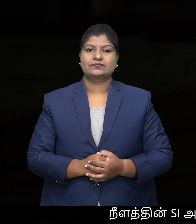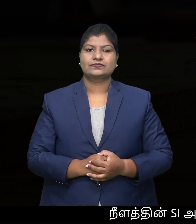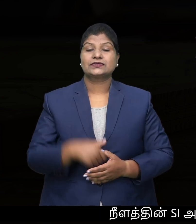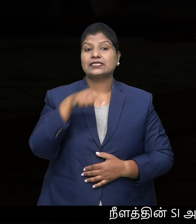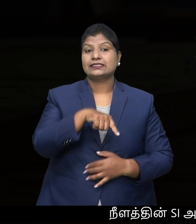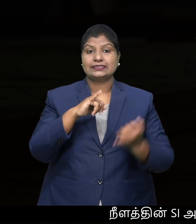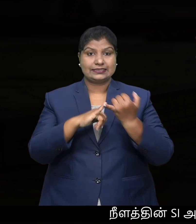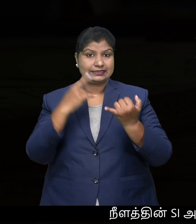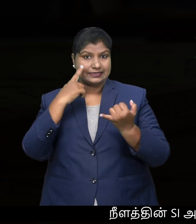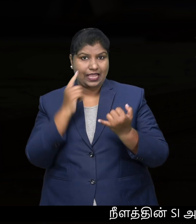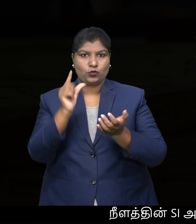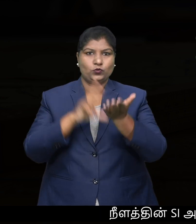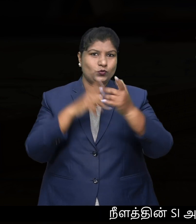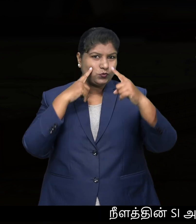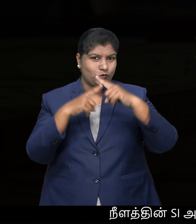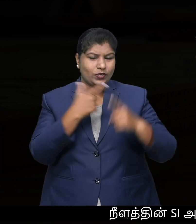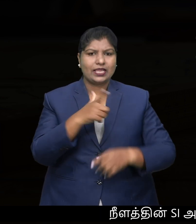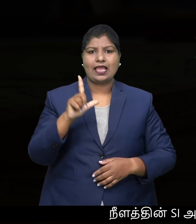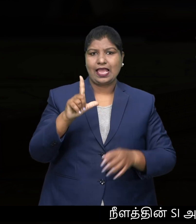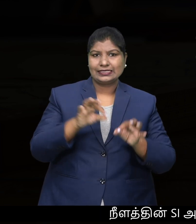நீளத்தின் SI அலகு 1 மீட்டர்.